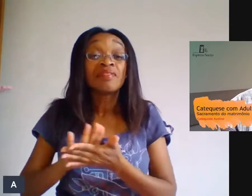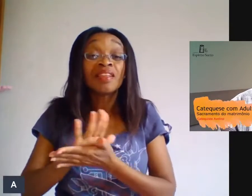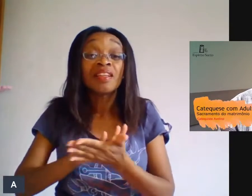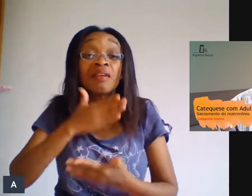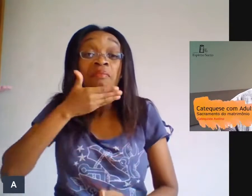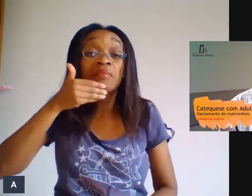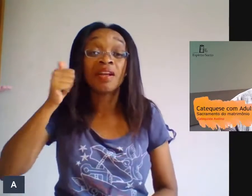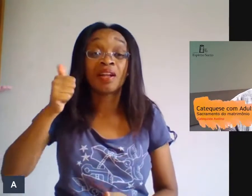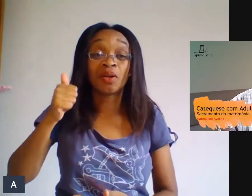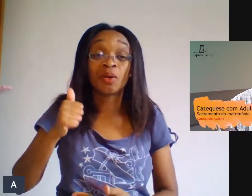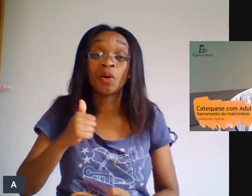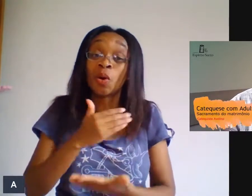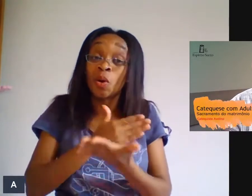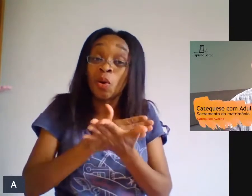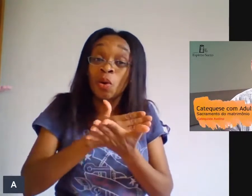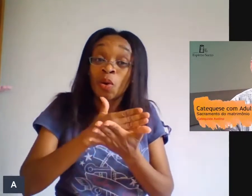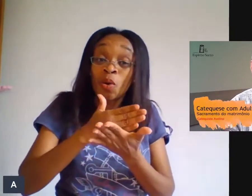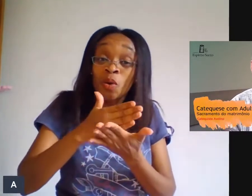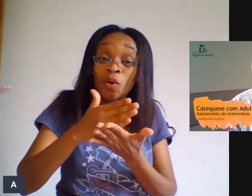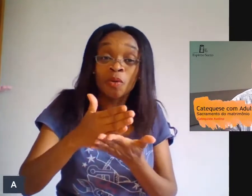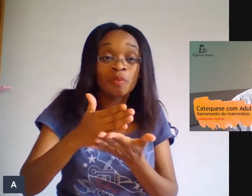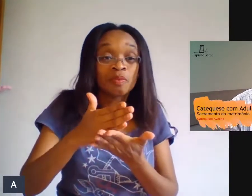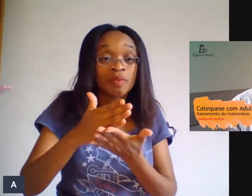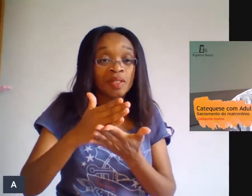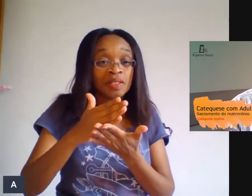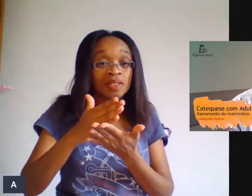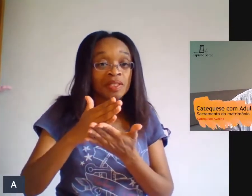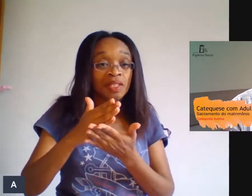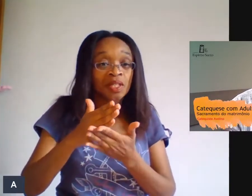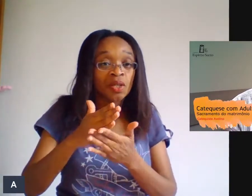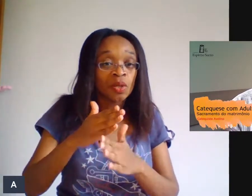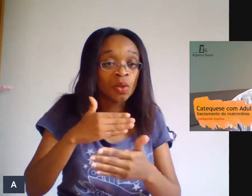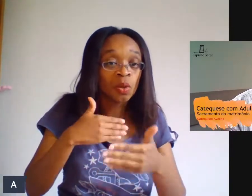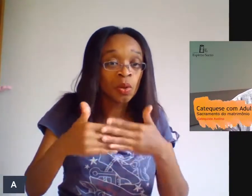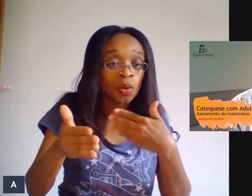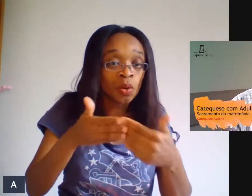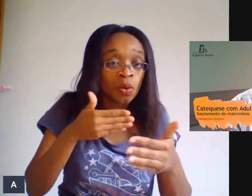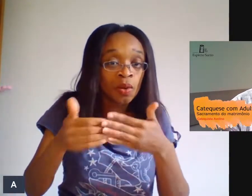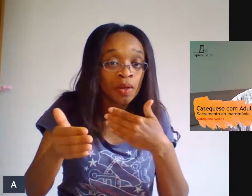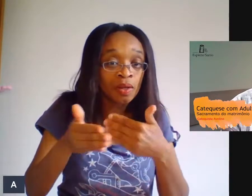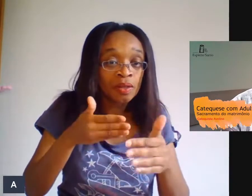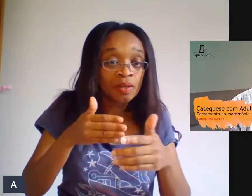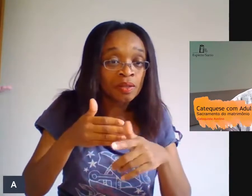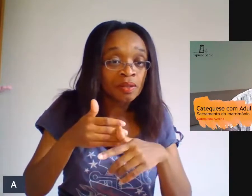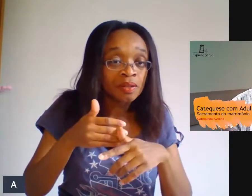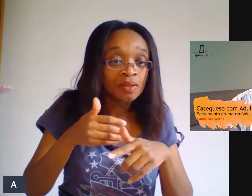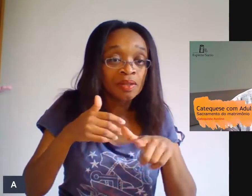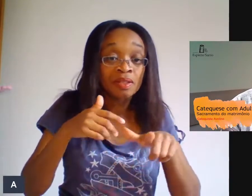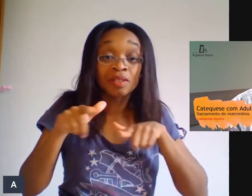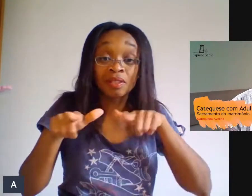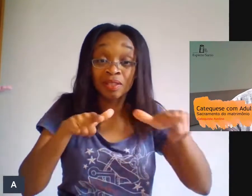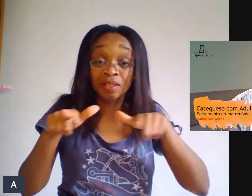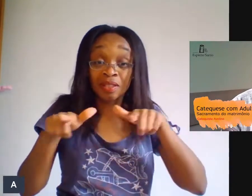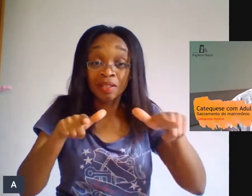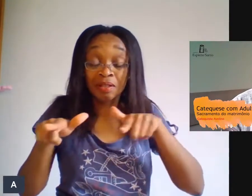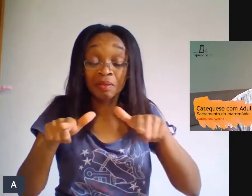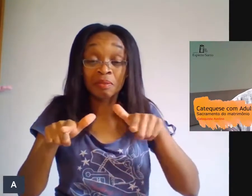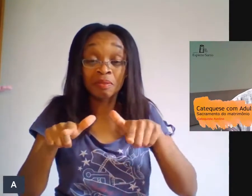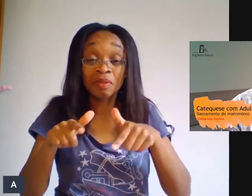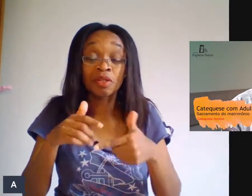que iniciarmos qualquer trabalho que venhamos a fazer, quer profissional,